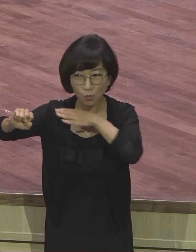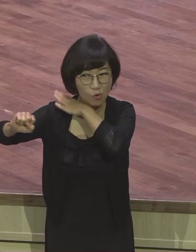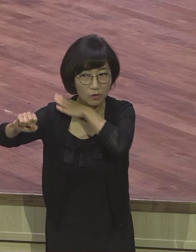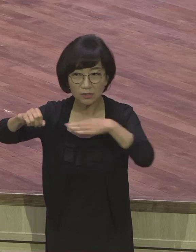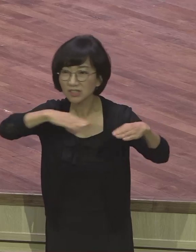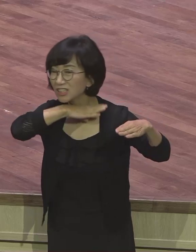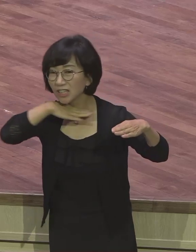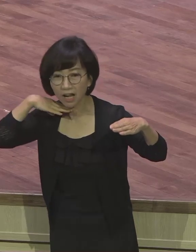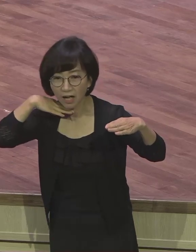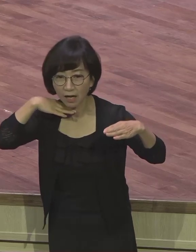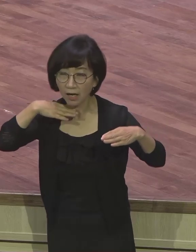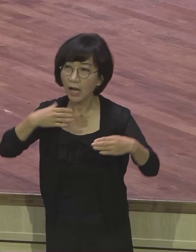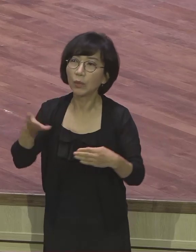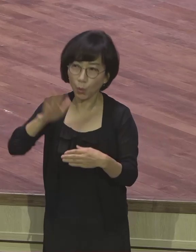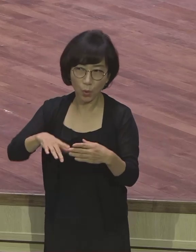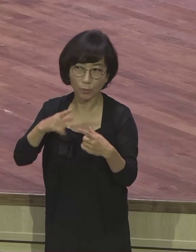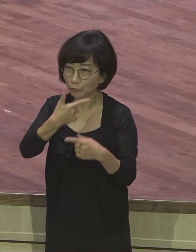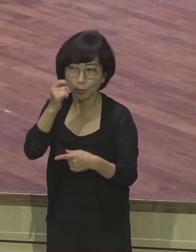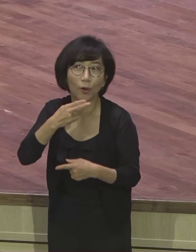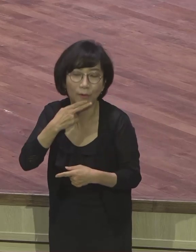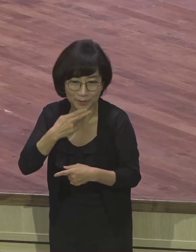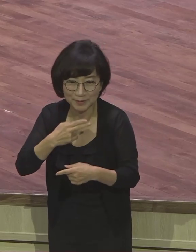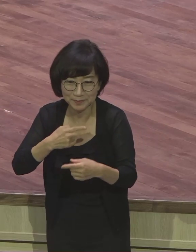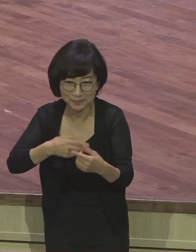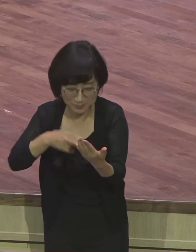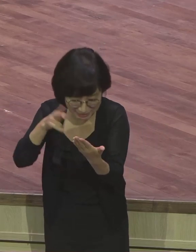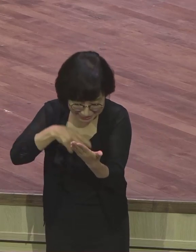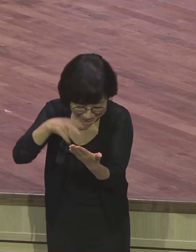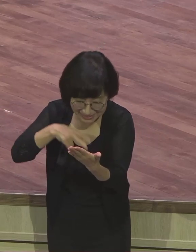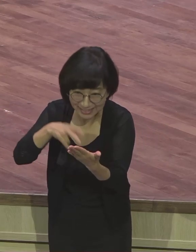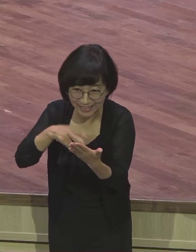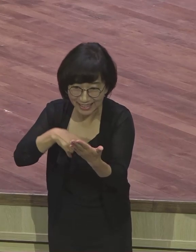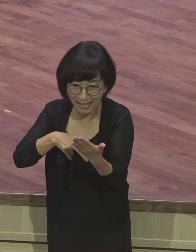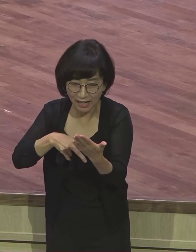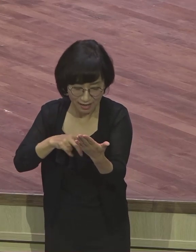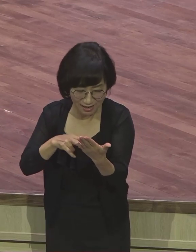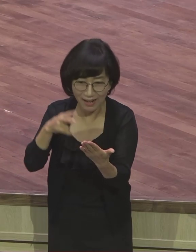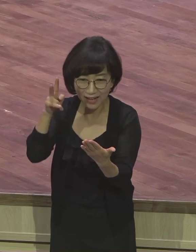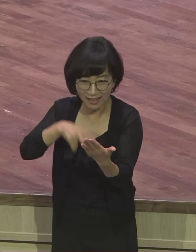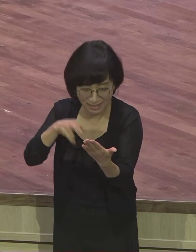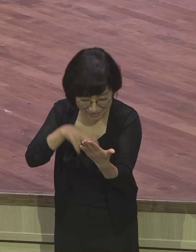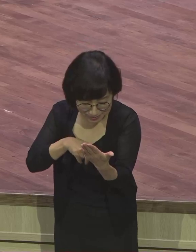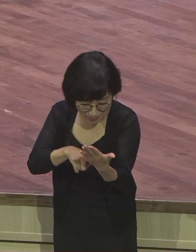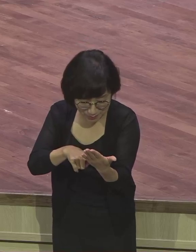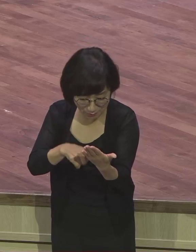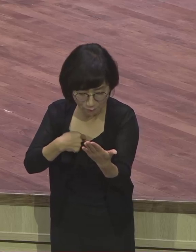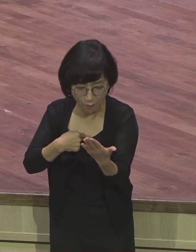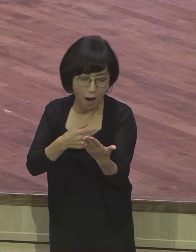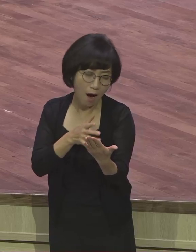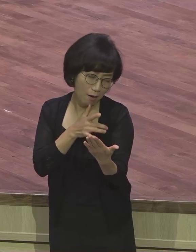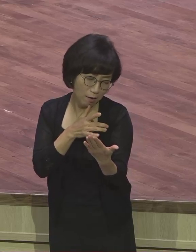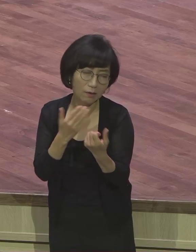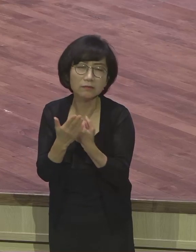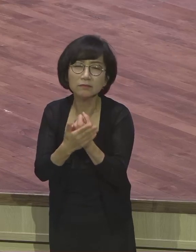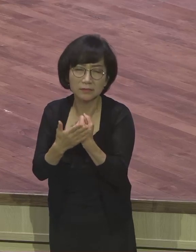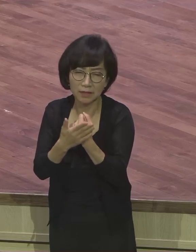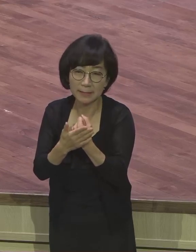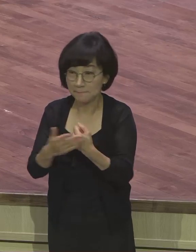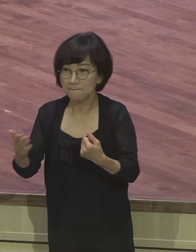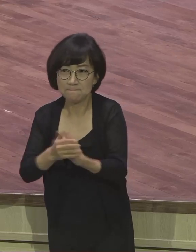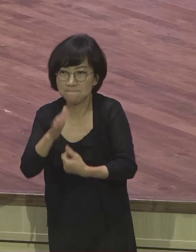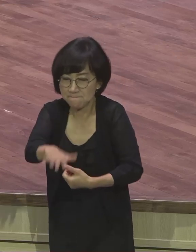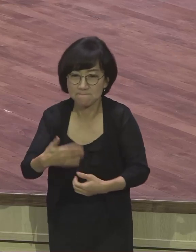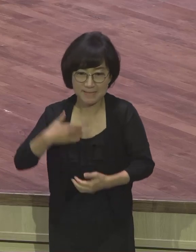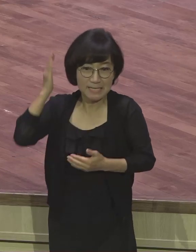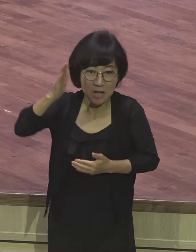내 목을 자르셔도 내 부족함이 없으리로다. 본인이 그리 읽고 나서 읽고 나니까 은혜가 된다 말이요. 그래서 설교에서 여호와가 내